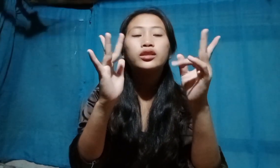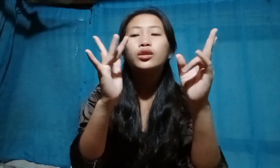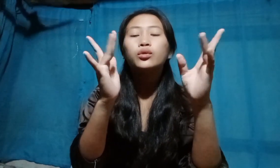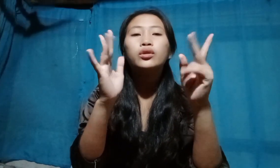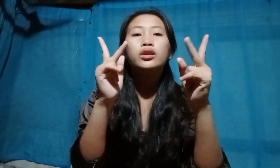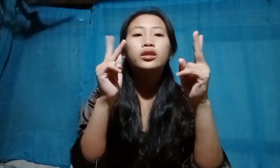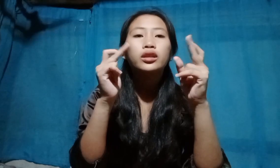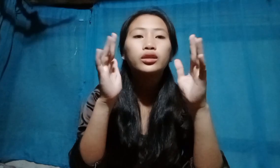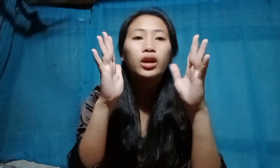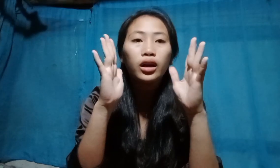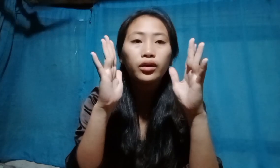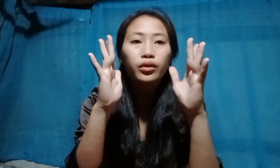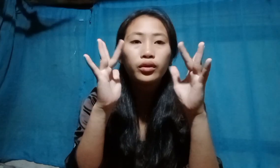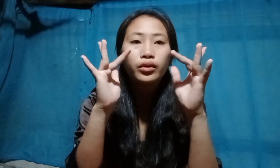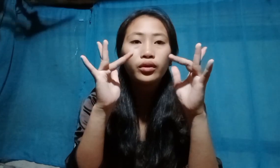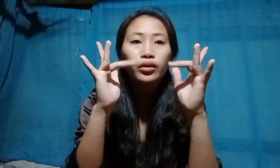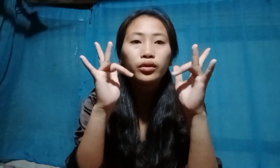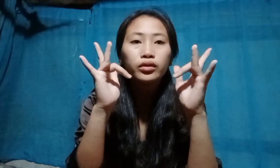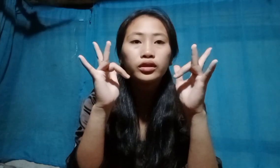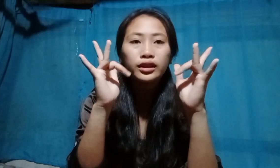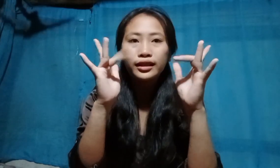no. Ito lang. Yan.